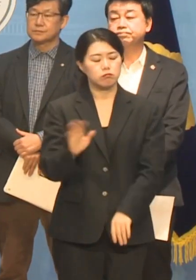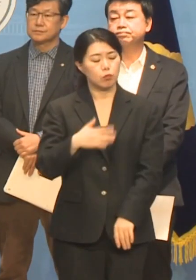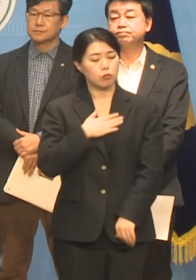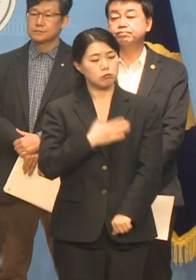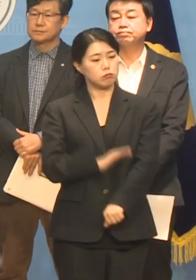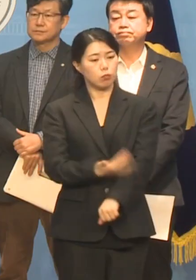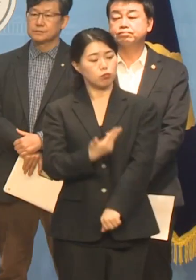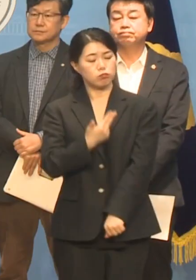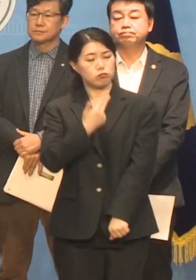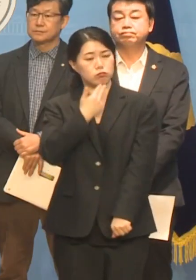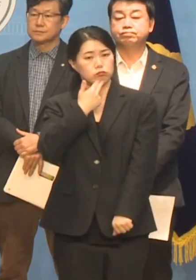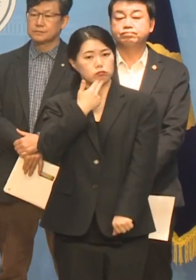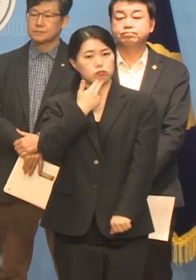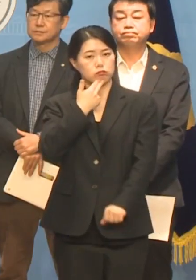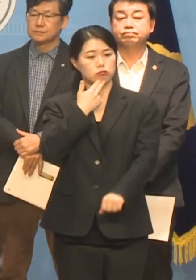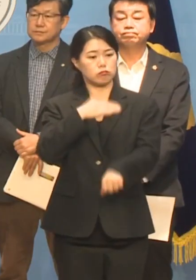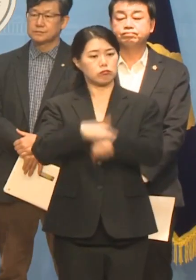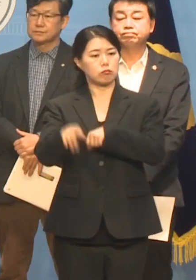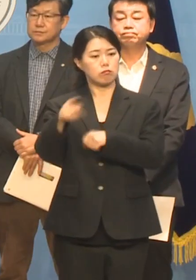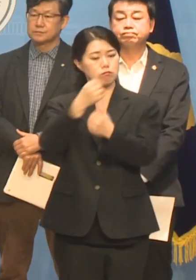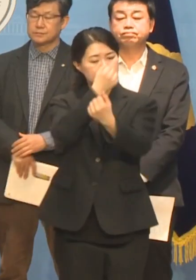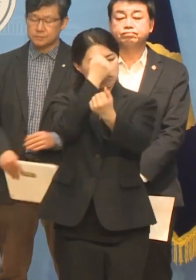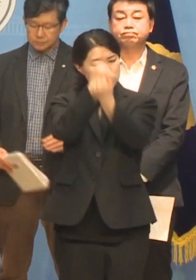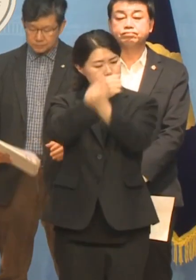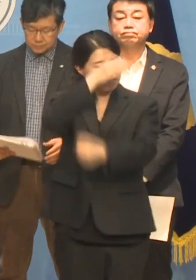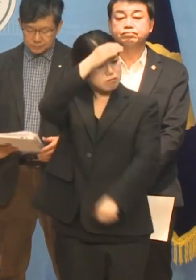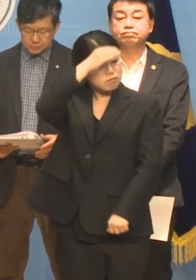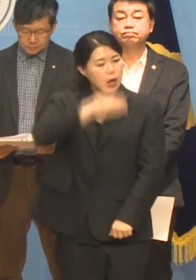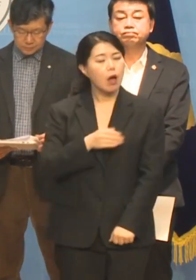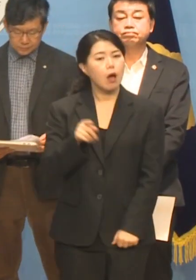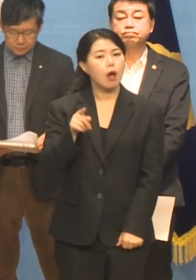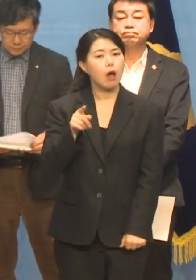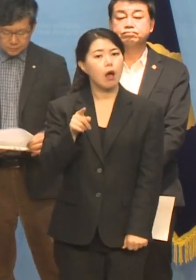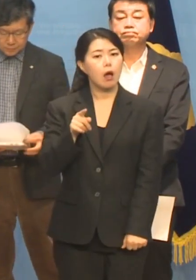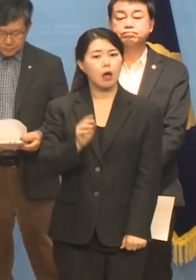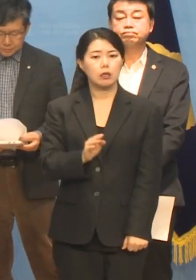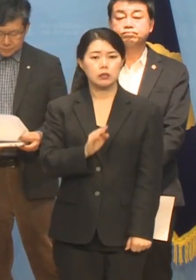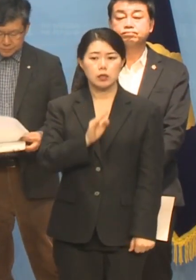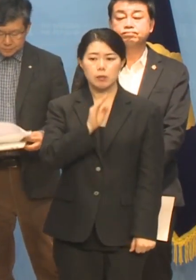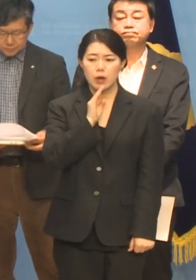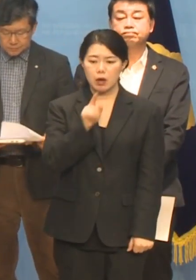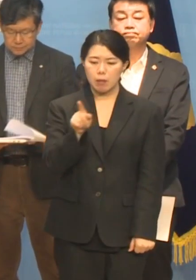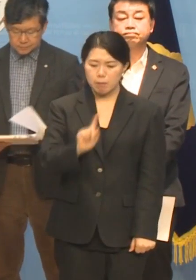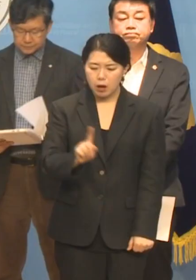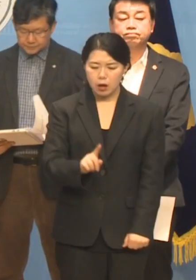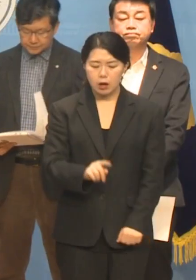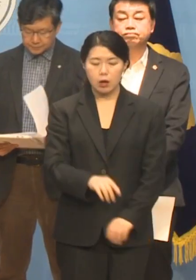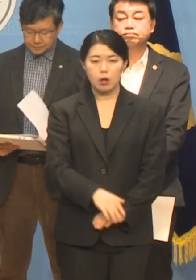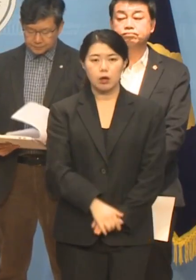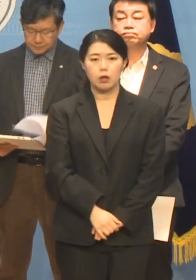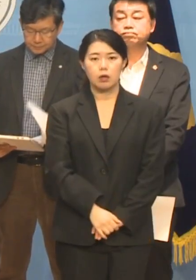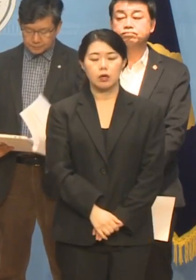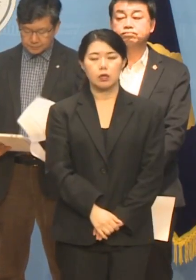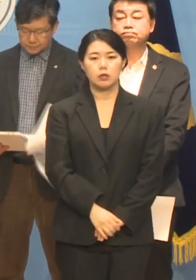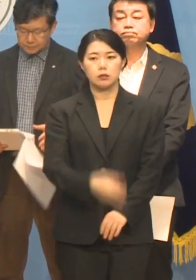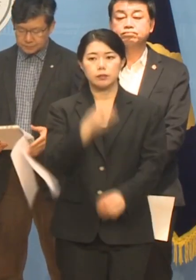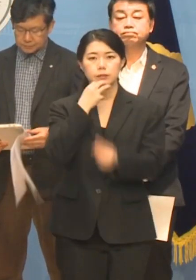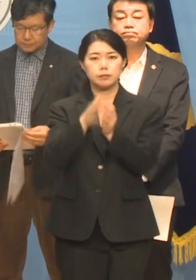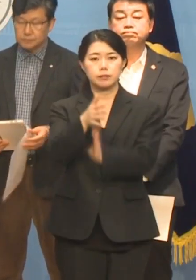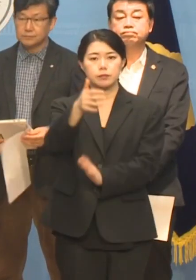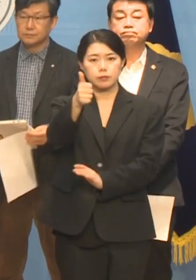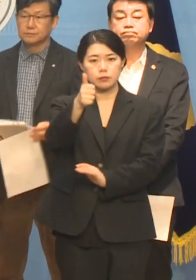게 없다는 식의 뻔뻔한 회피는 졸렬해 보일 뿐입니다. 오세훈